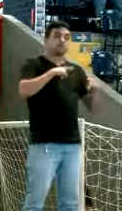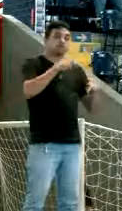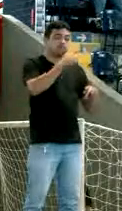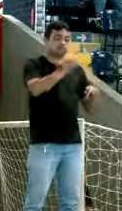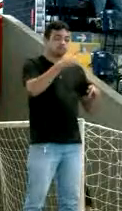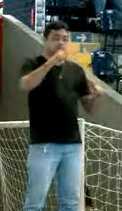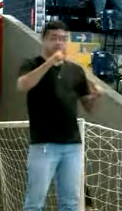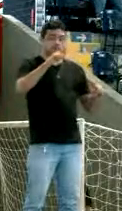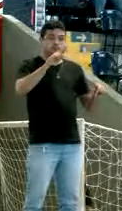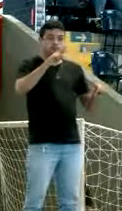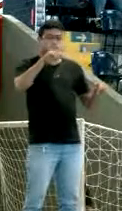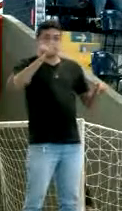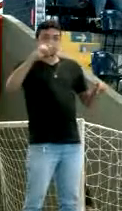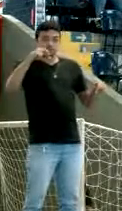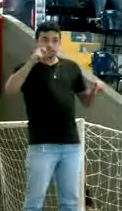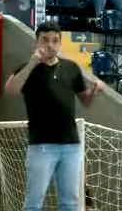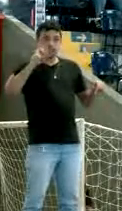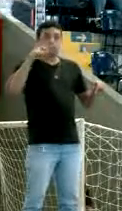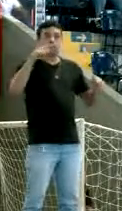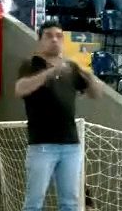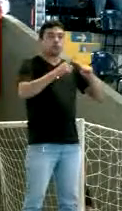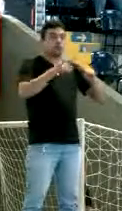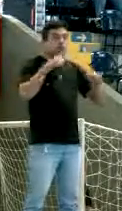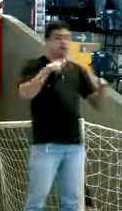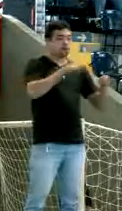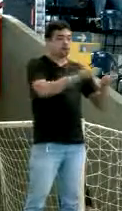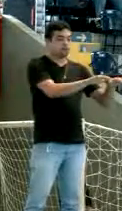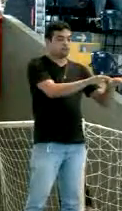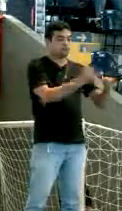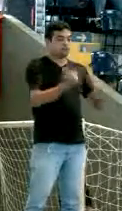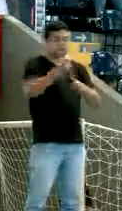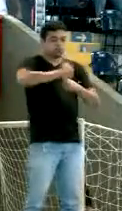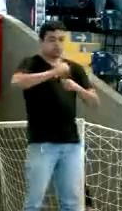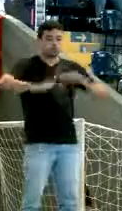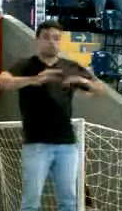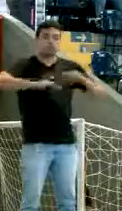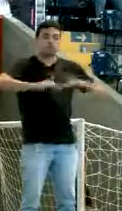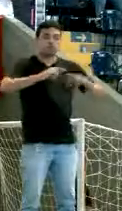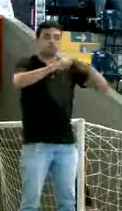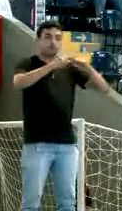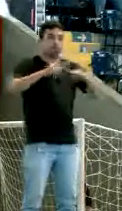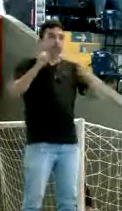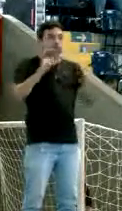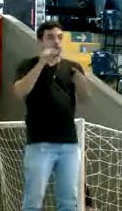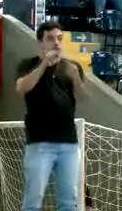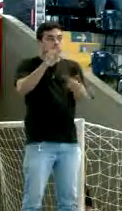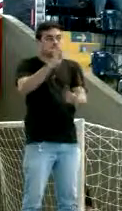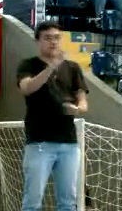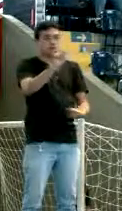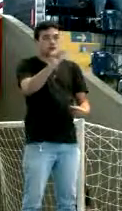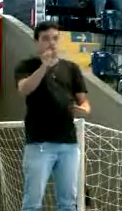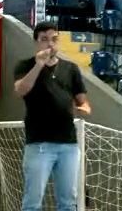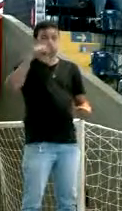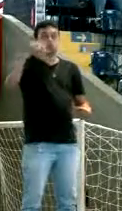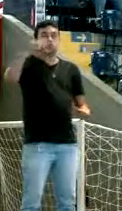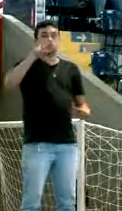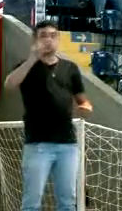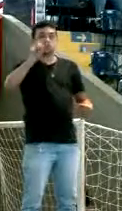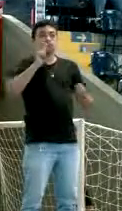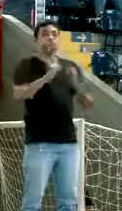pam, nada mais era do que o piano substituindo a percussão. Isso foi a bossa nova. Só um detalhe,